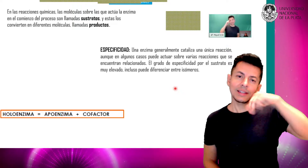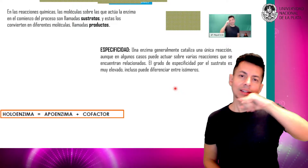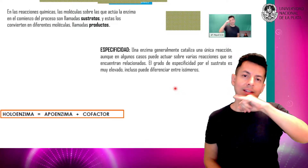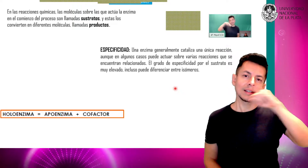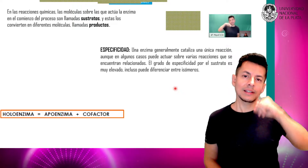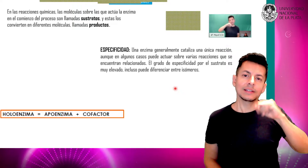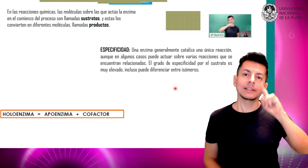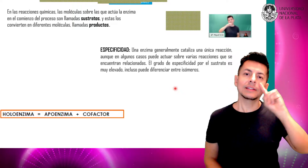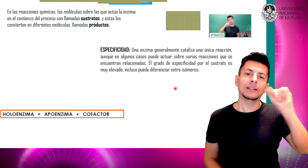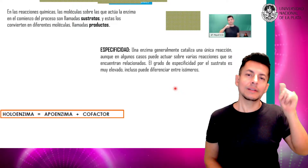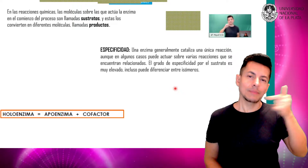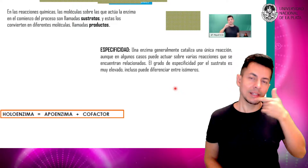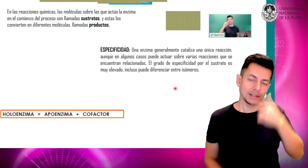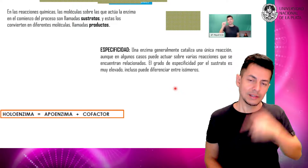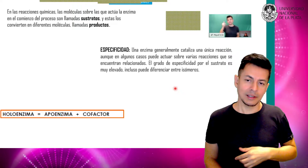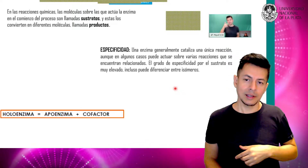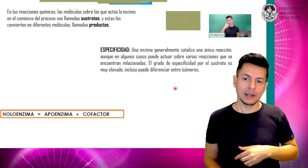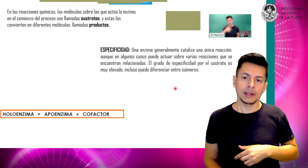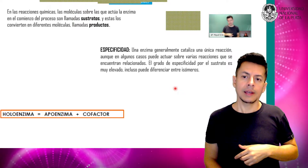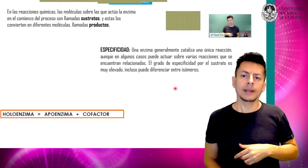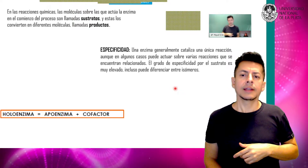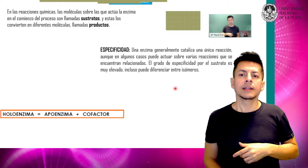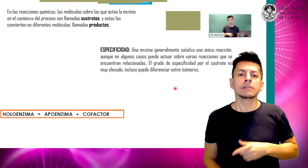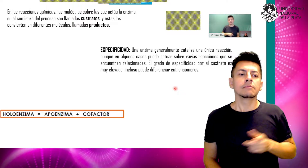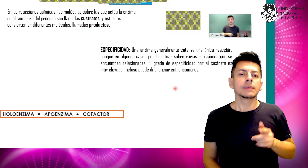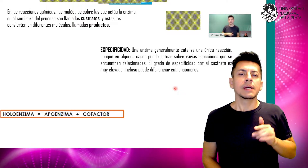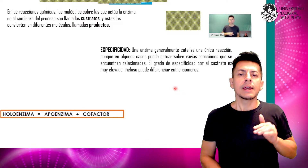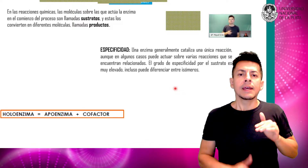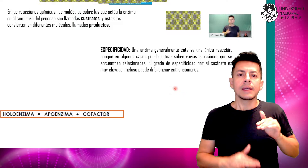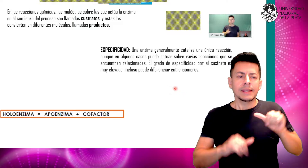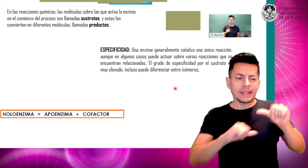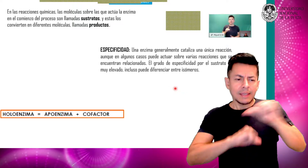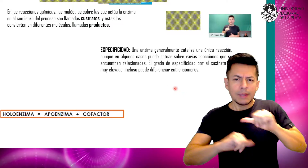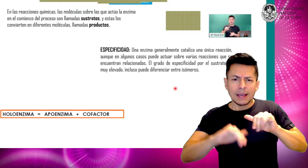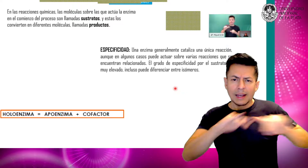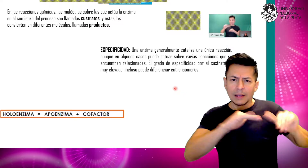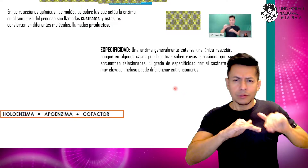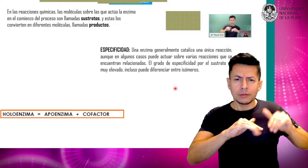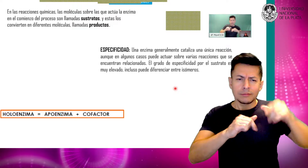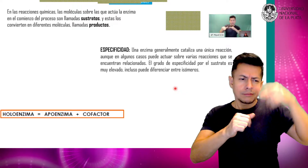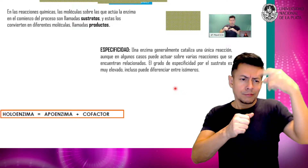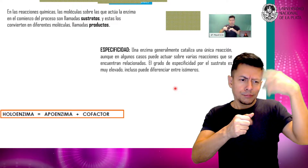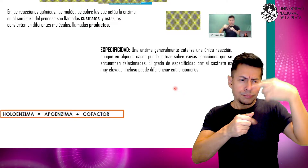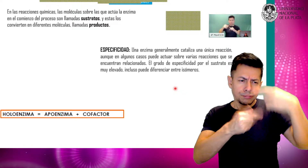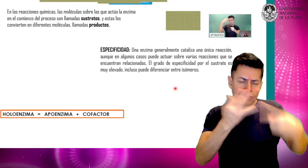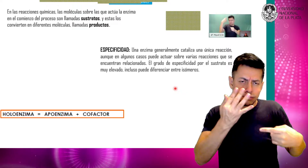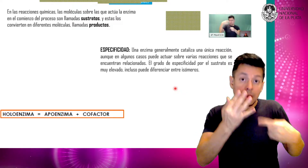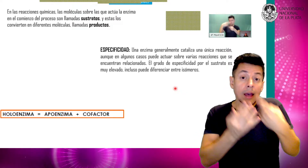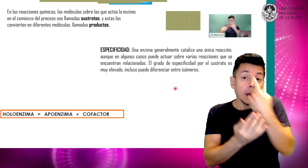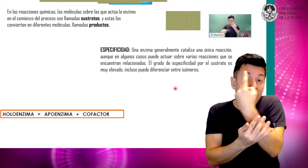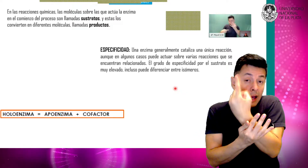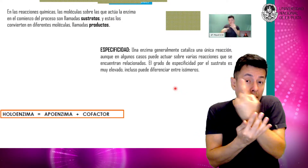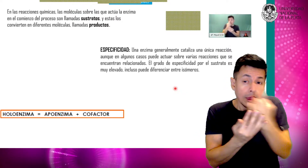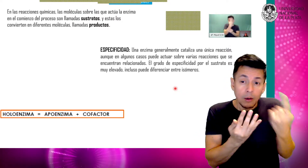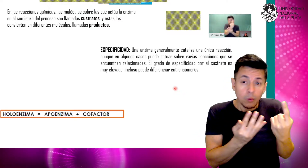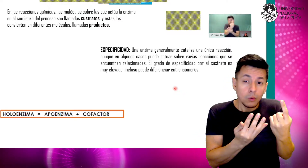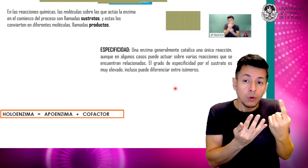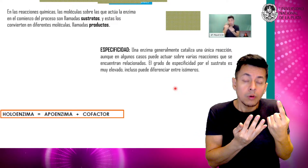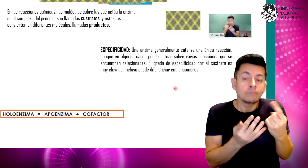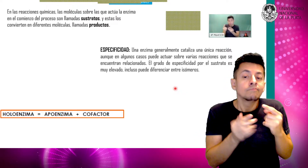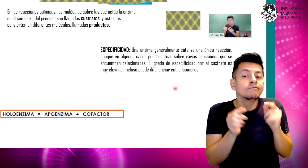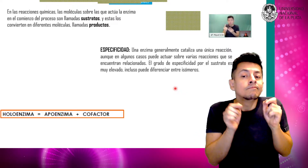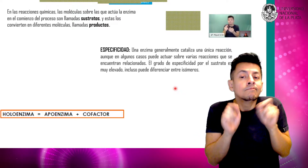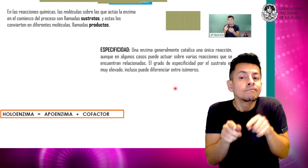Cada reacción química tiene especificidad, mejor dicho, cada enzima tiene especificidad por una